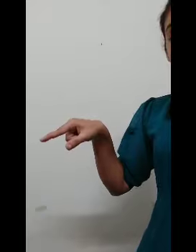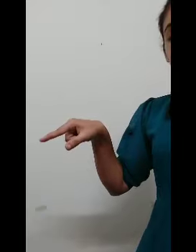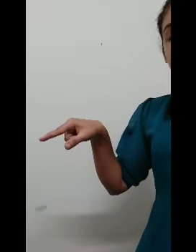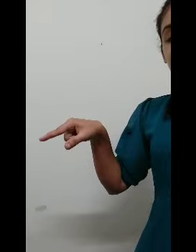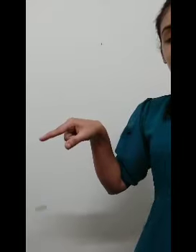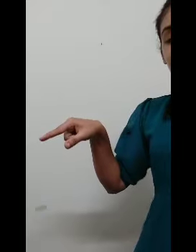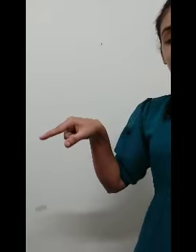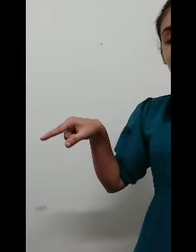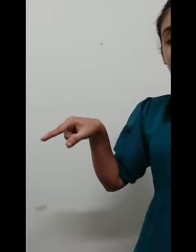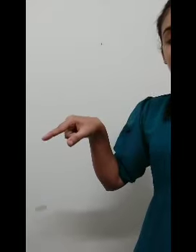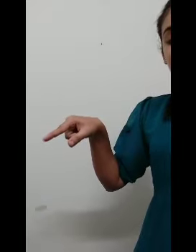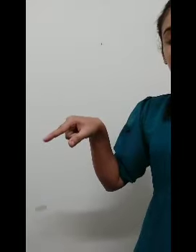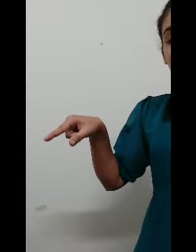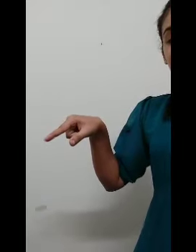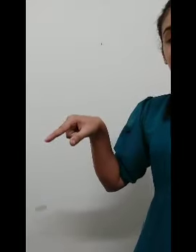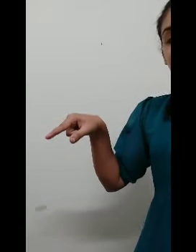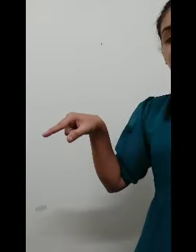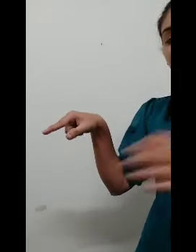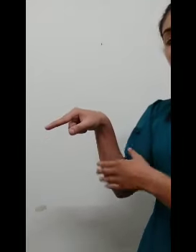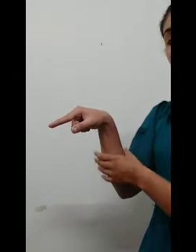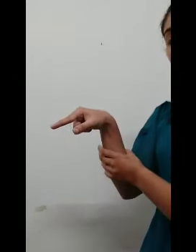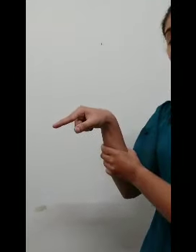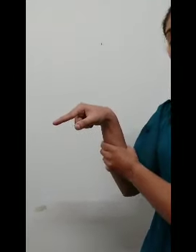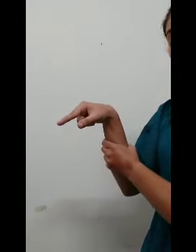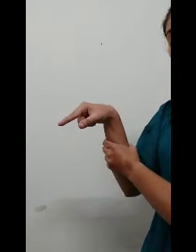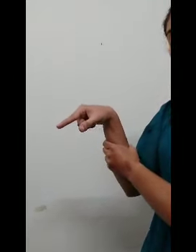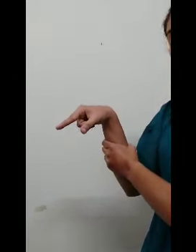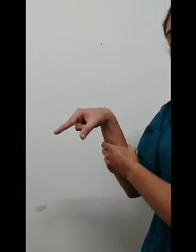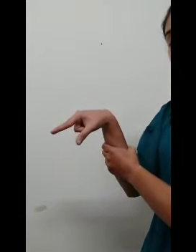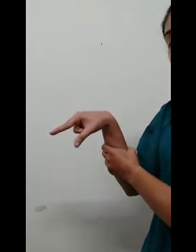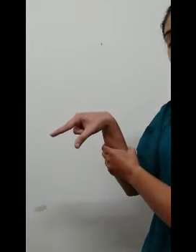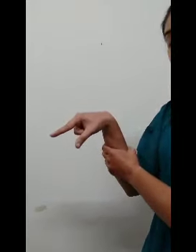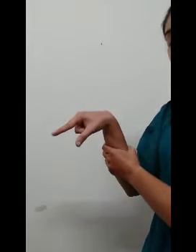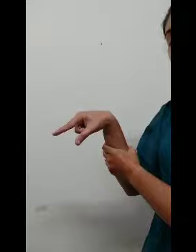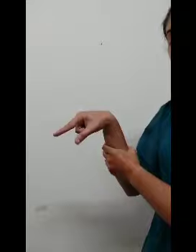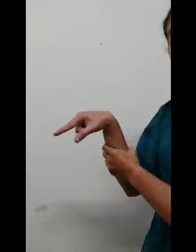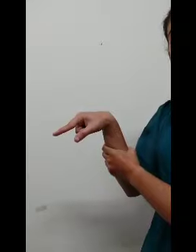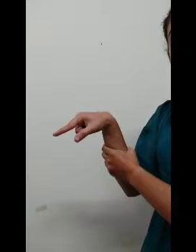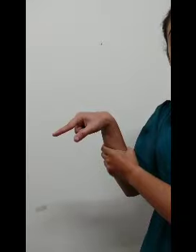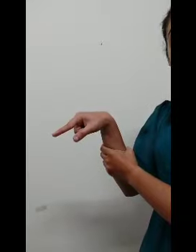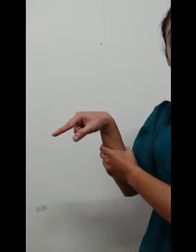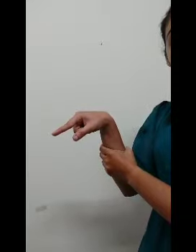this is alphabet Q, हमारा हाथ ऐसे रहेगा, this is alphabet Q,